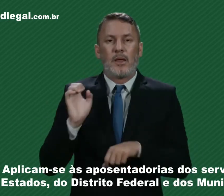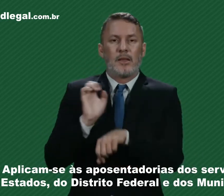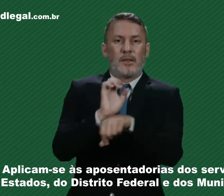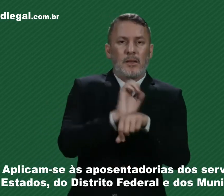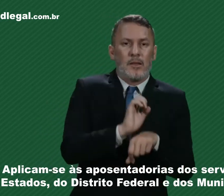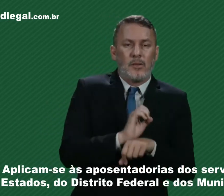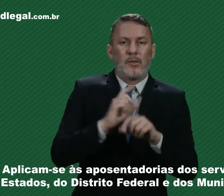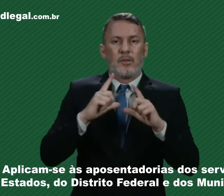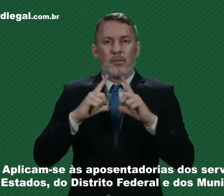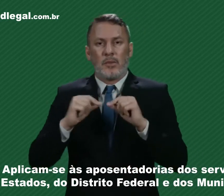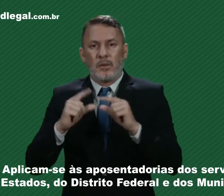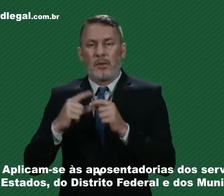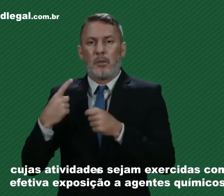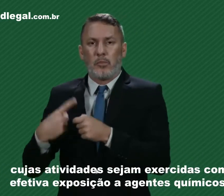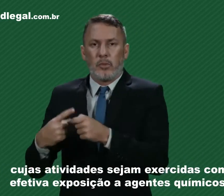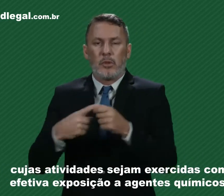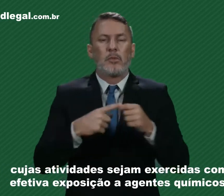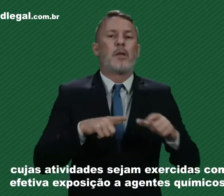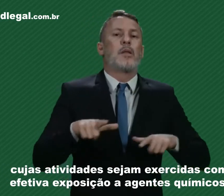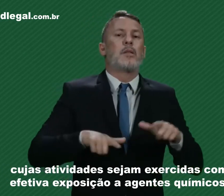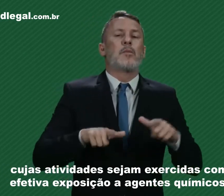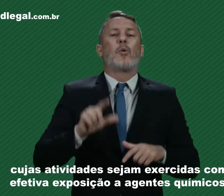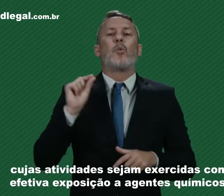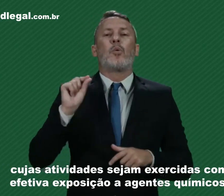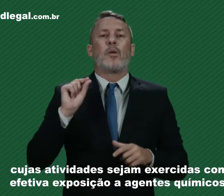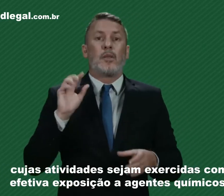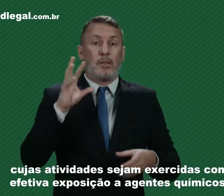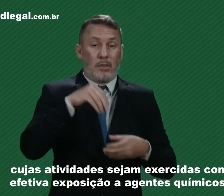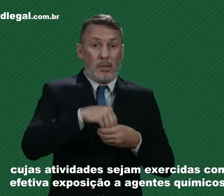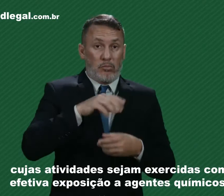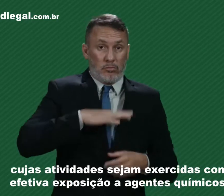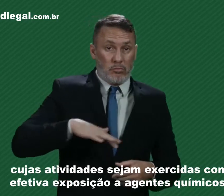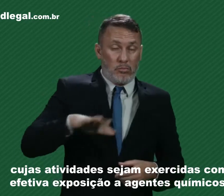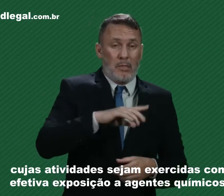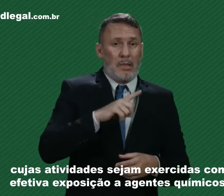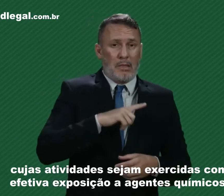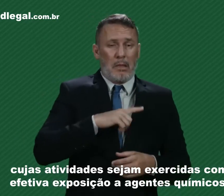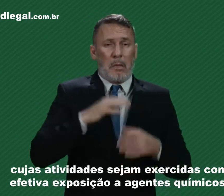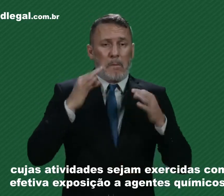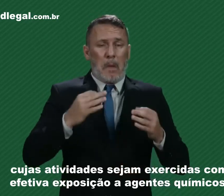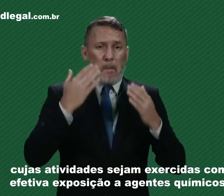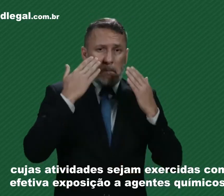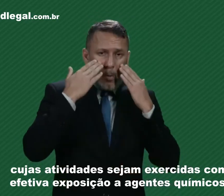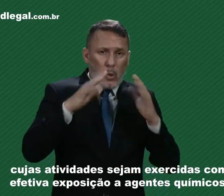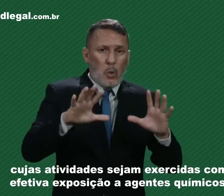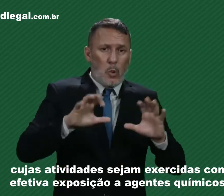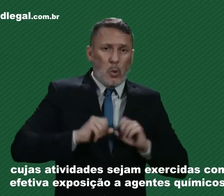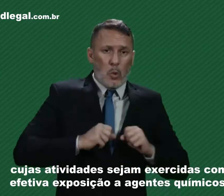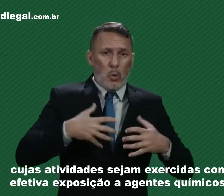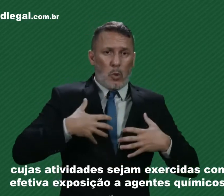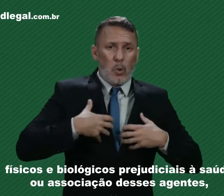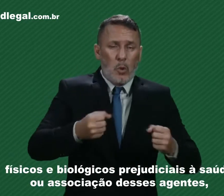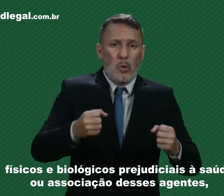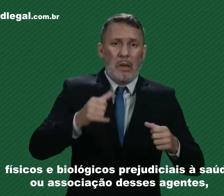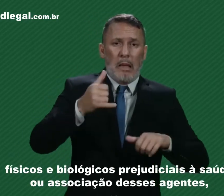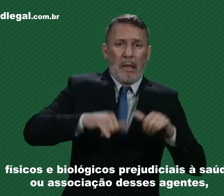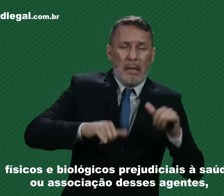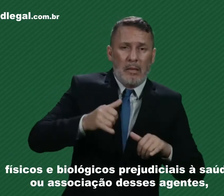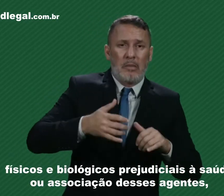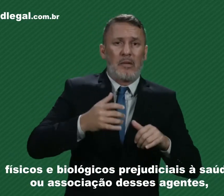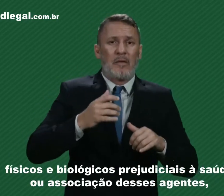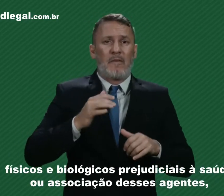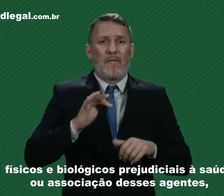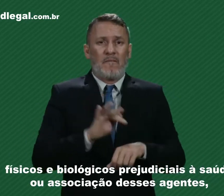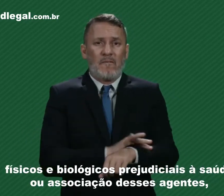Distrito Federal e dos municípios, cujas atividades sejam exercidas com efetiva exposição a agentes químicos, físicos